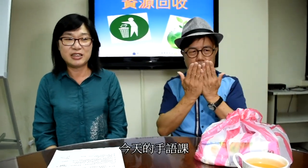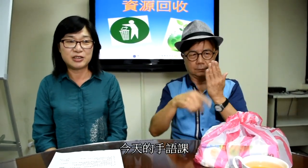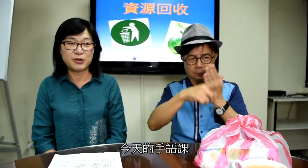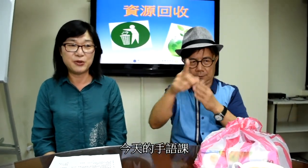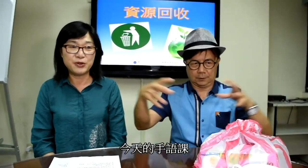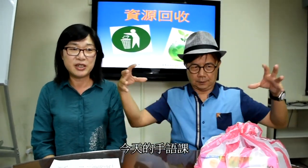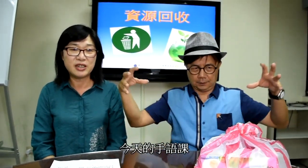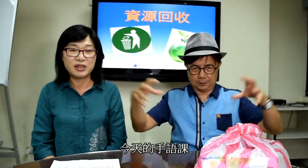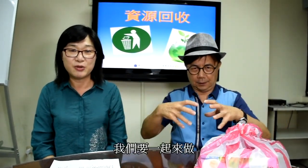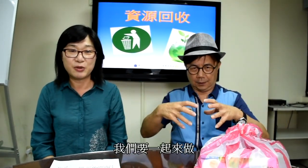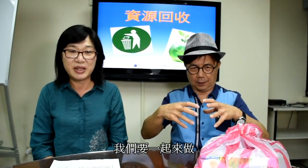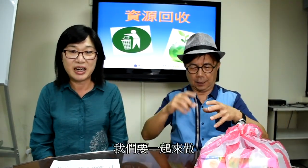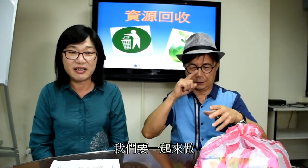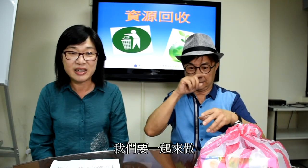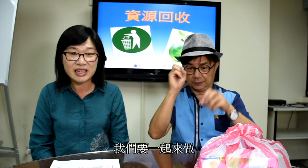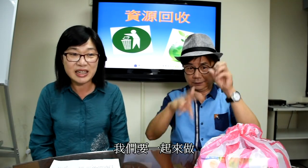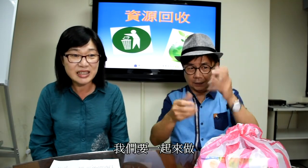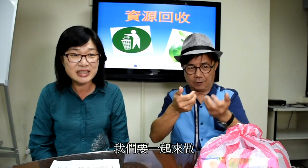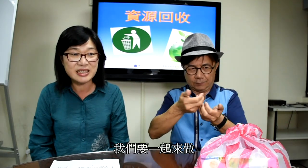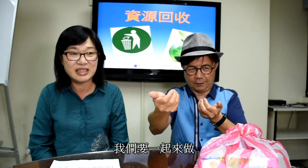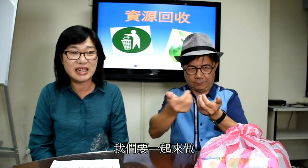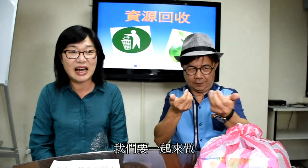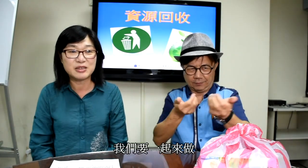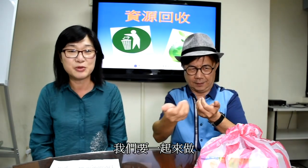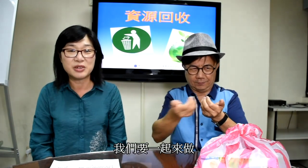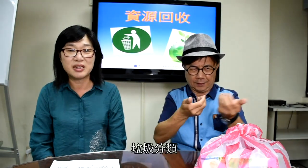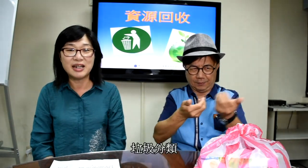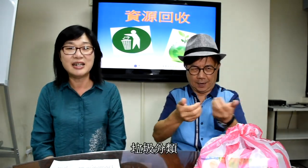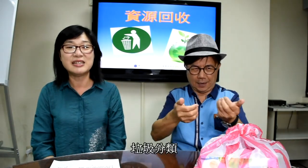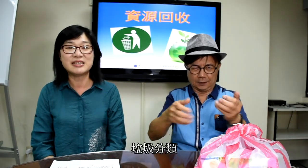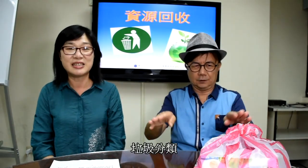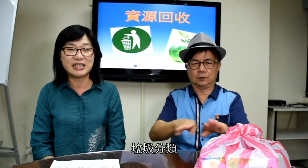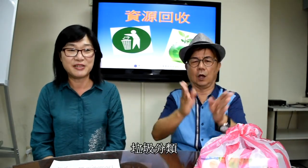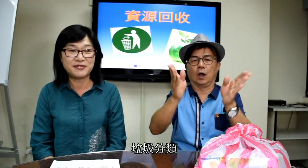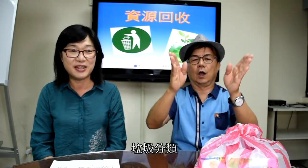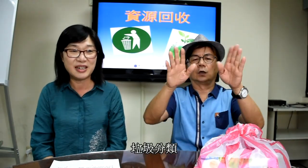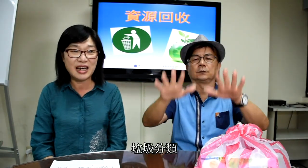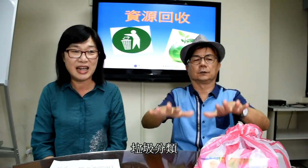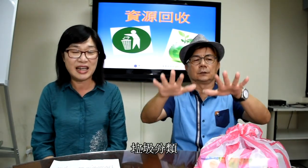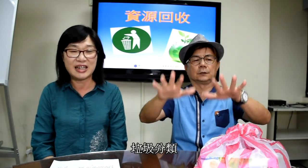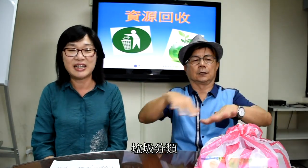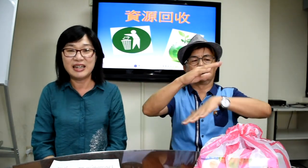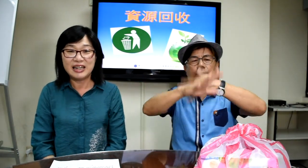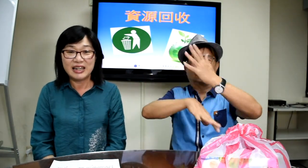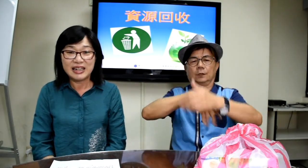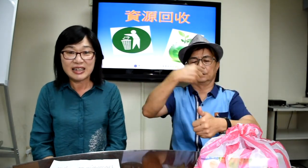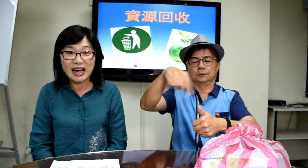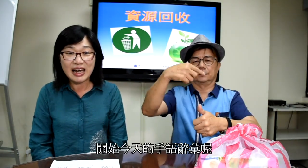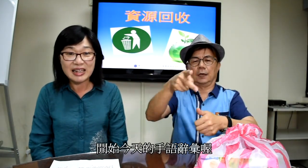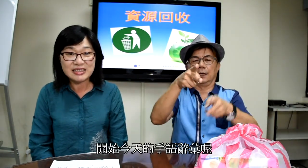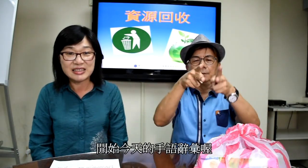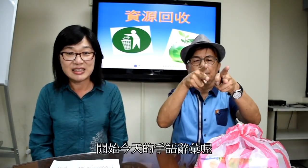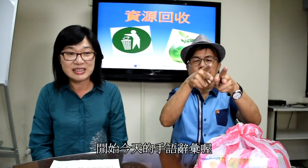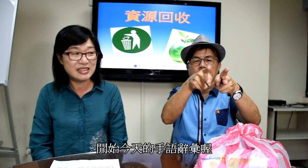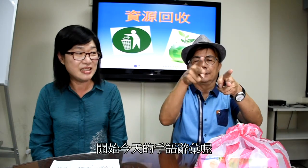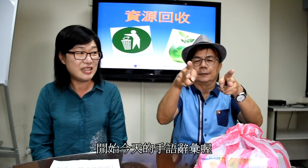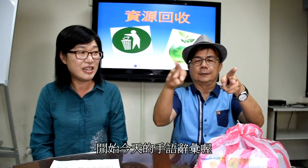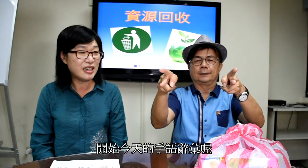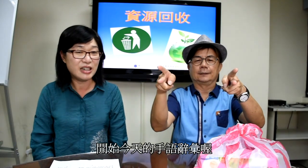手语课，我们要一起来做垃圾分类。开始今天的